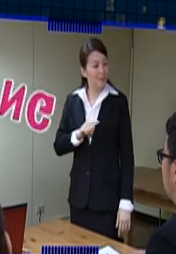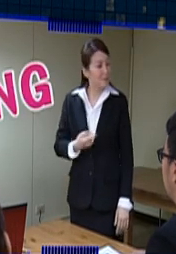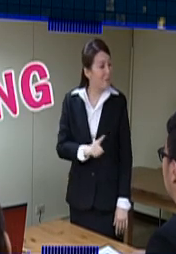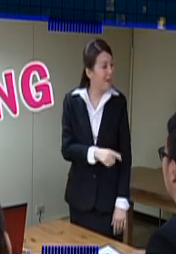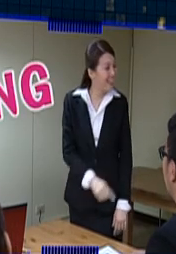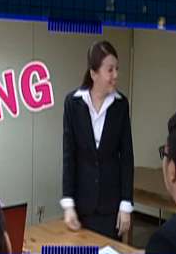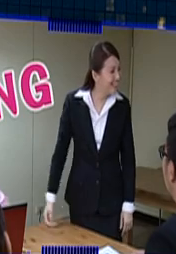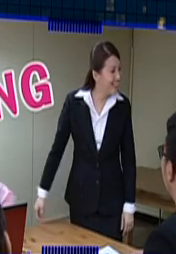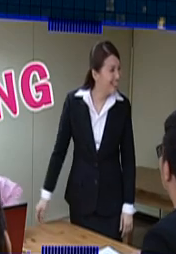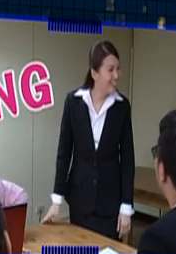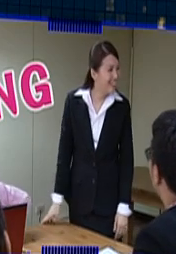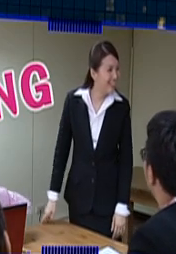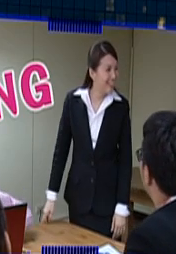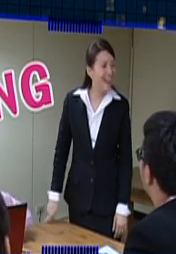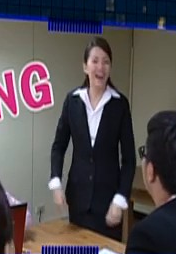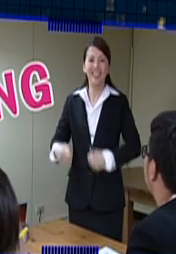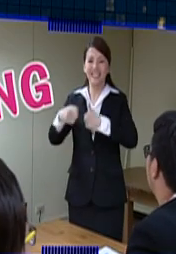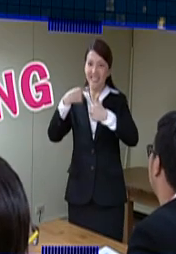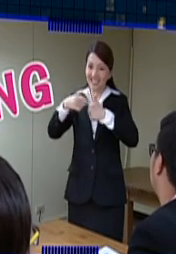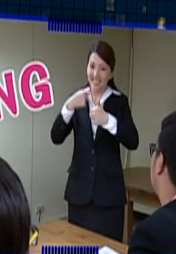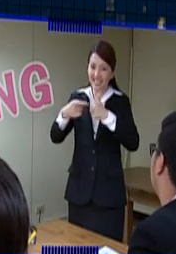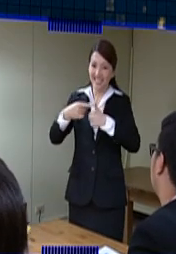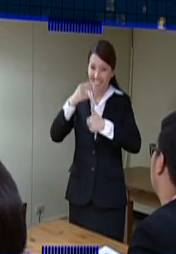就是。人身攻击！